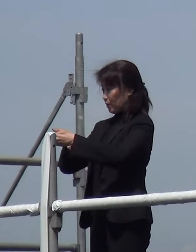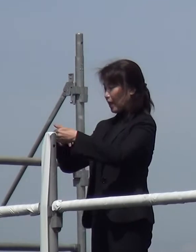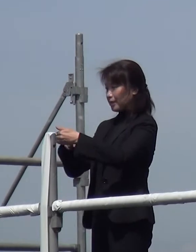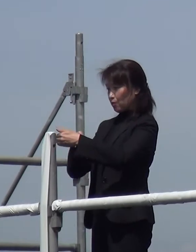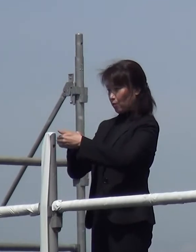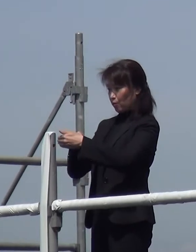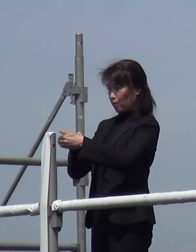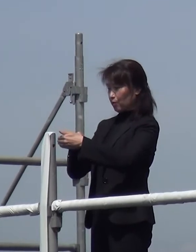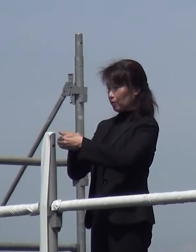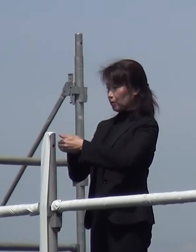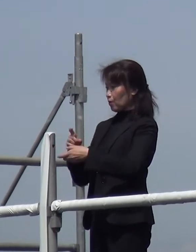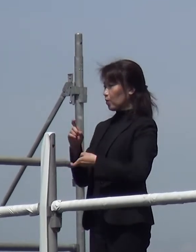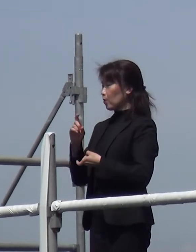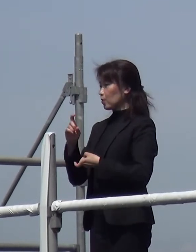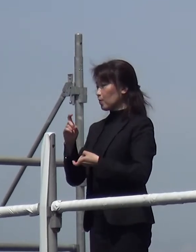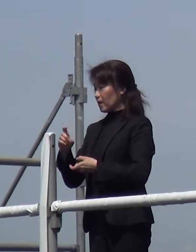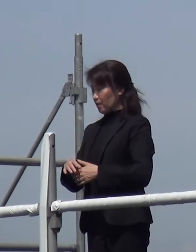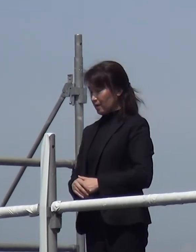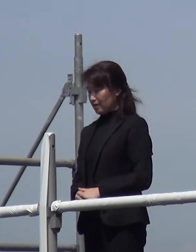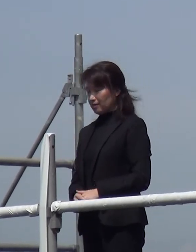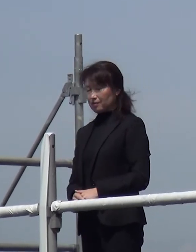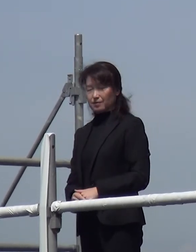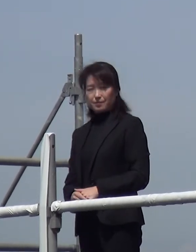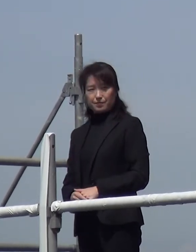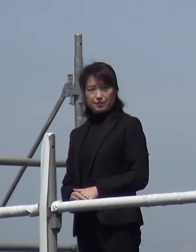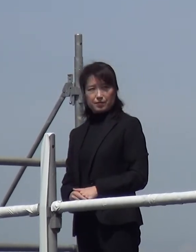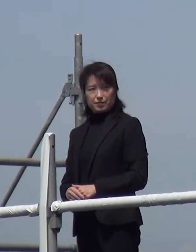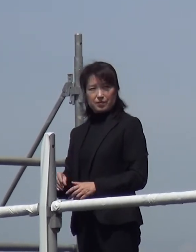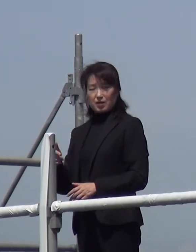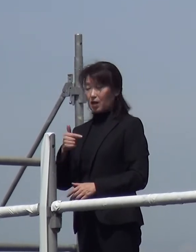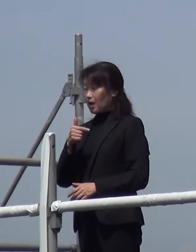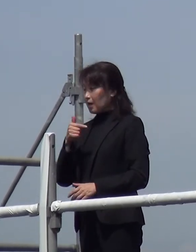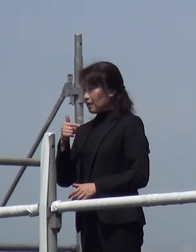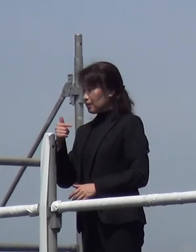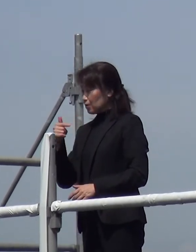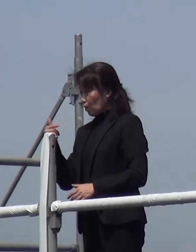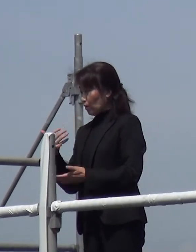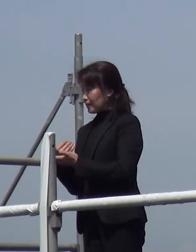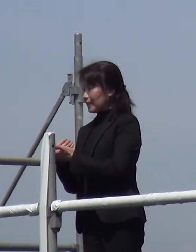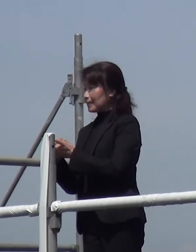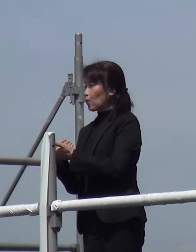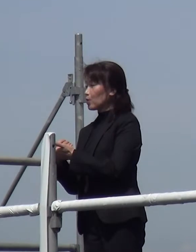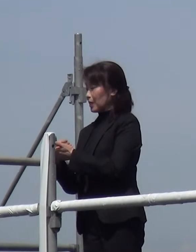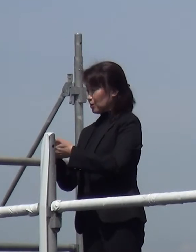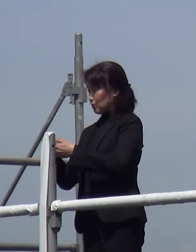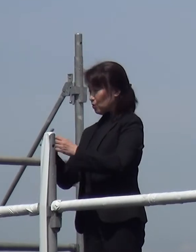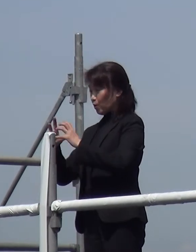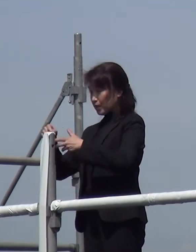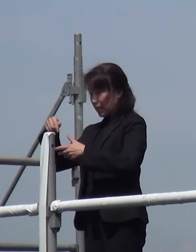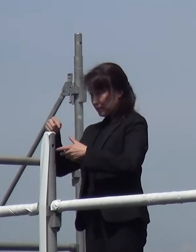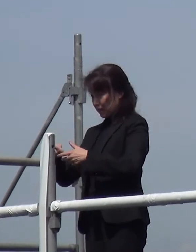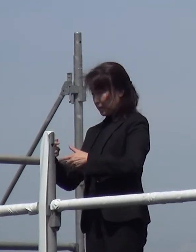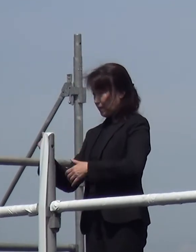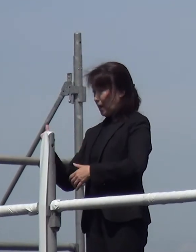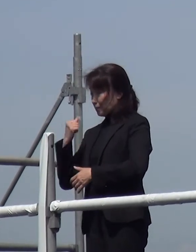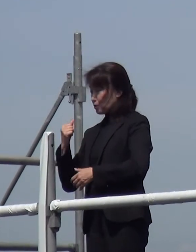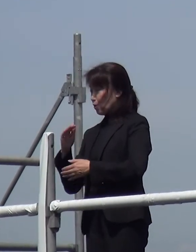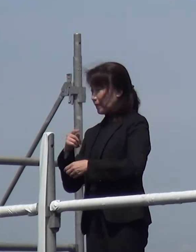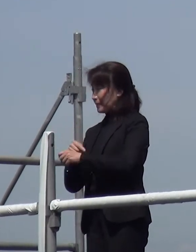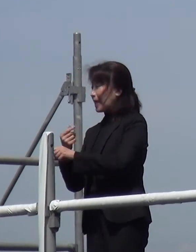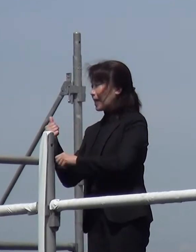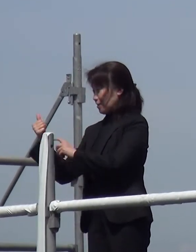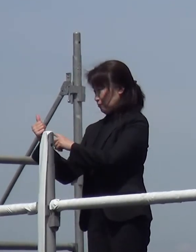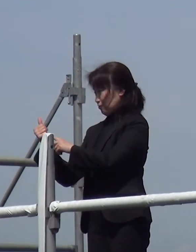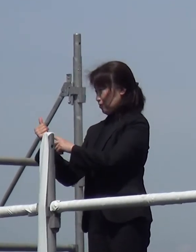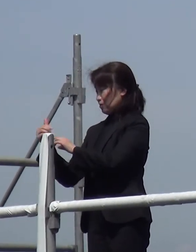ラスの言葉は非常に小説の世界では激しい強い人ですが、